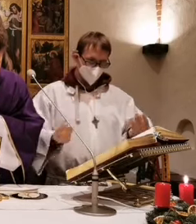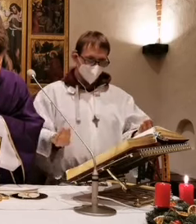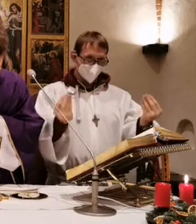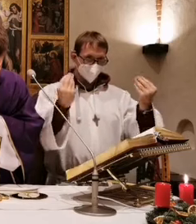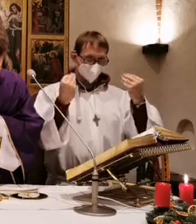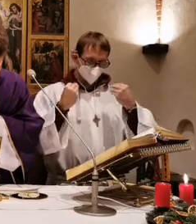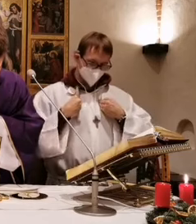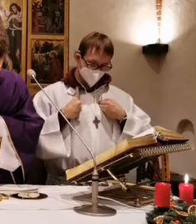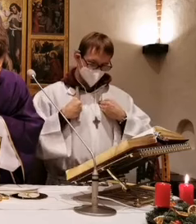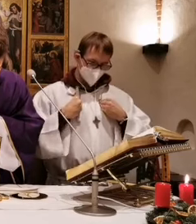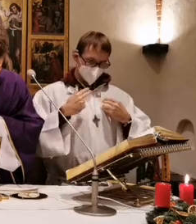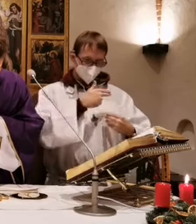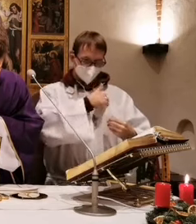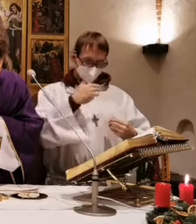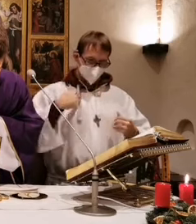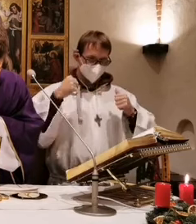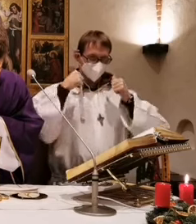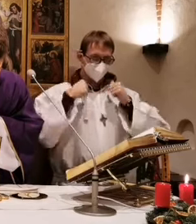obdarz nas